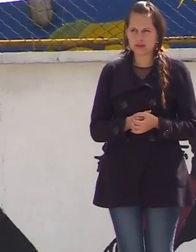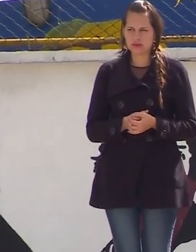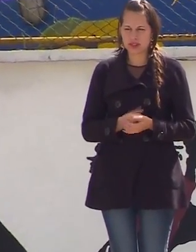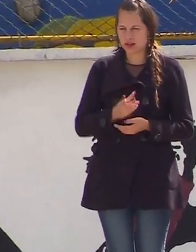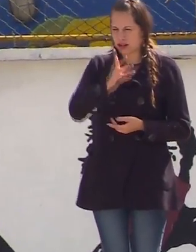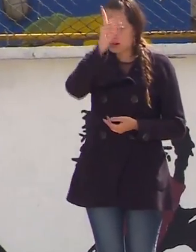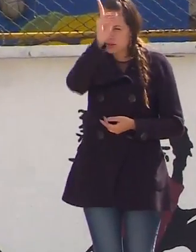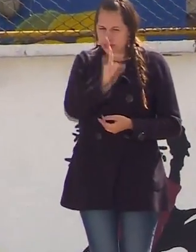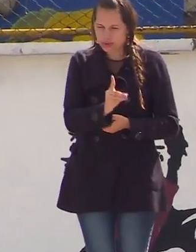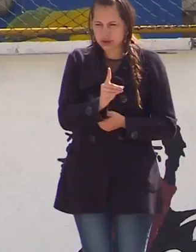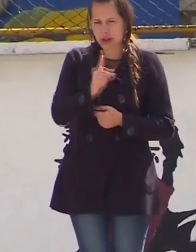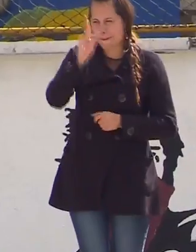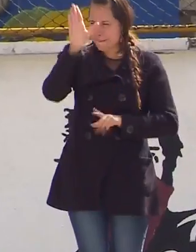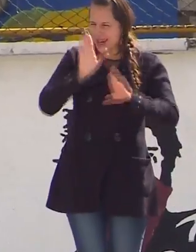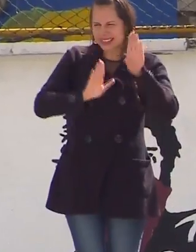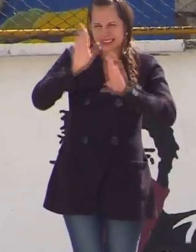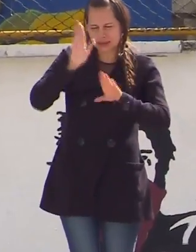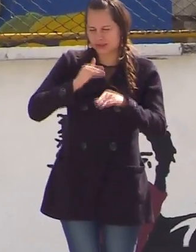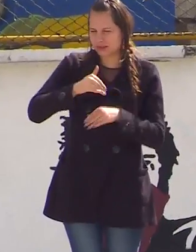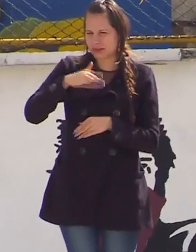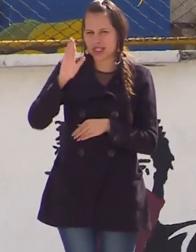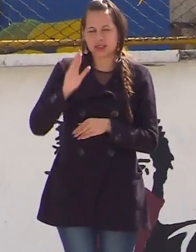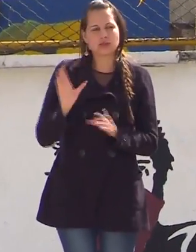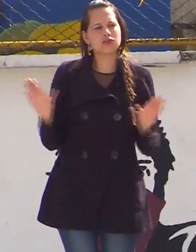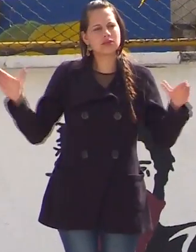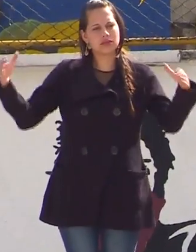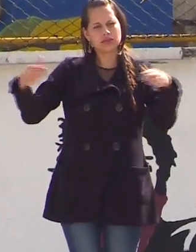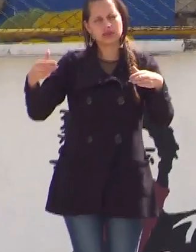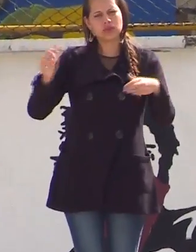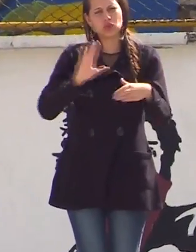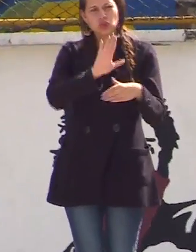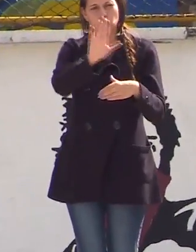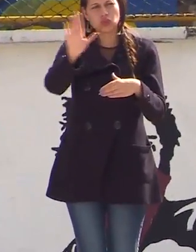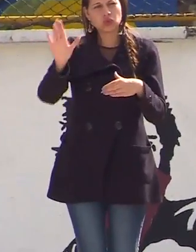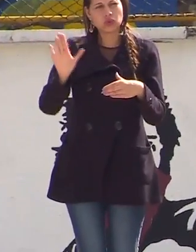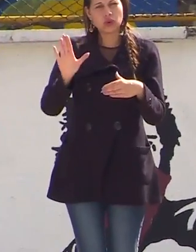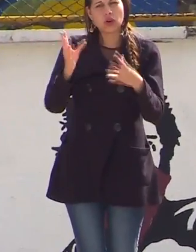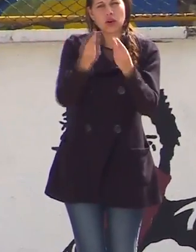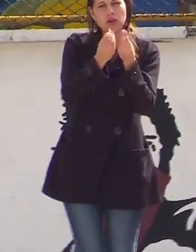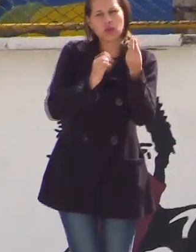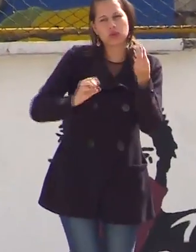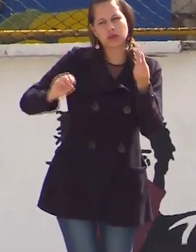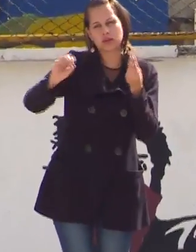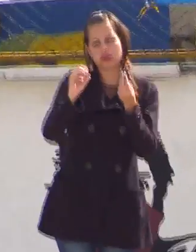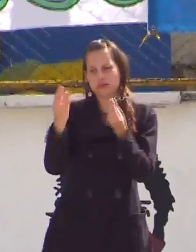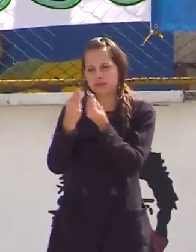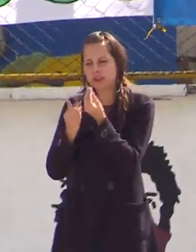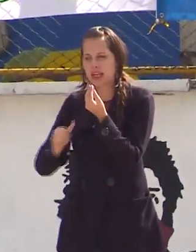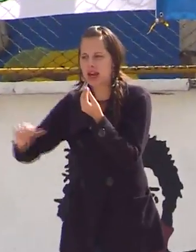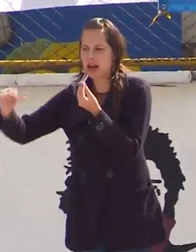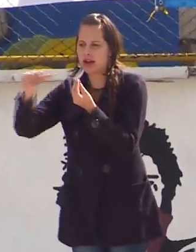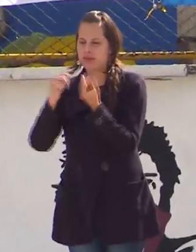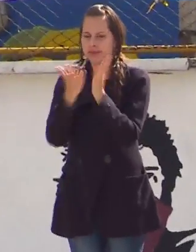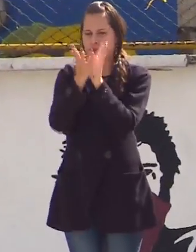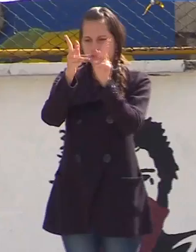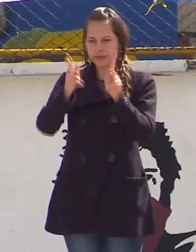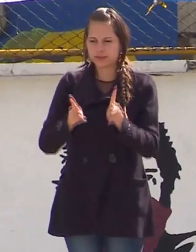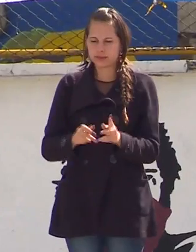decidida y definitiva de ustedes, compañeras y compañeros estudiantes.